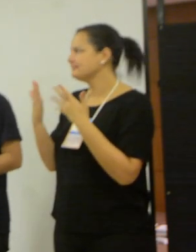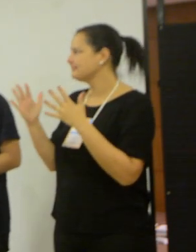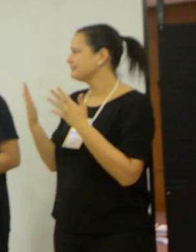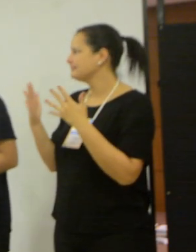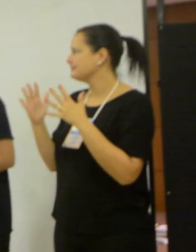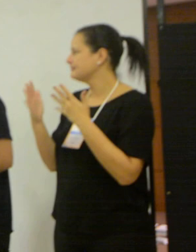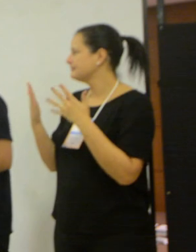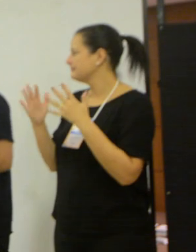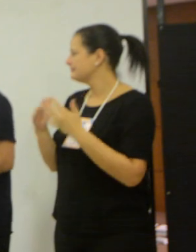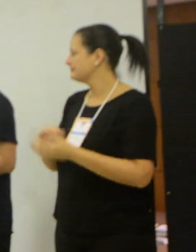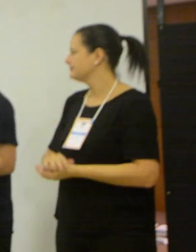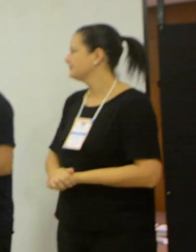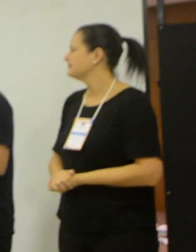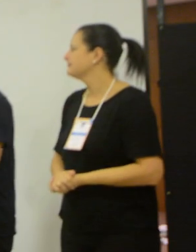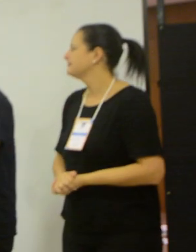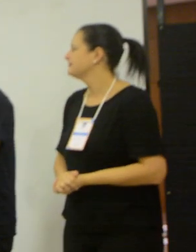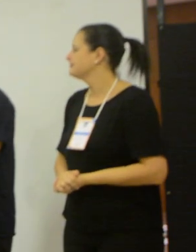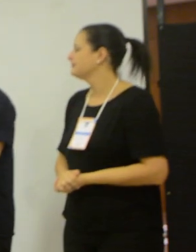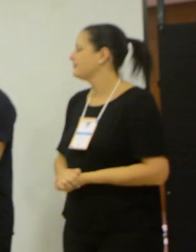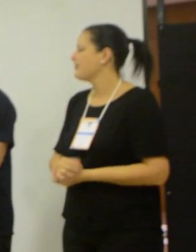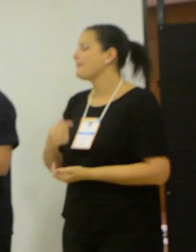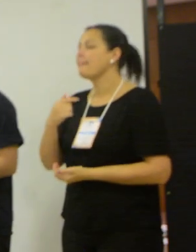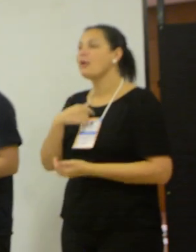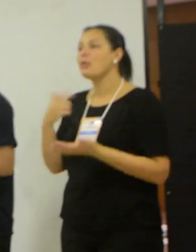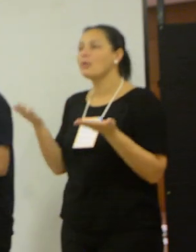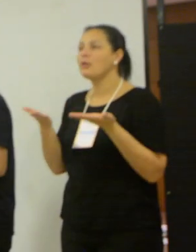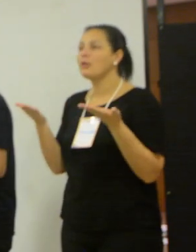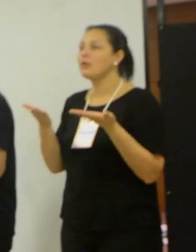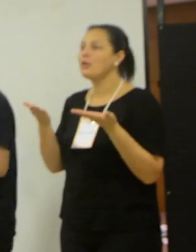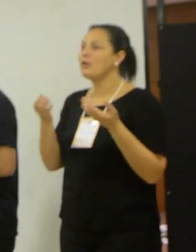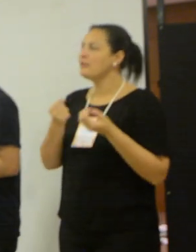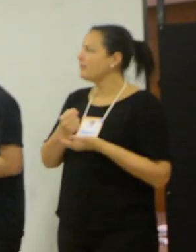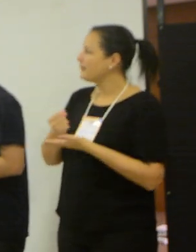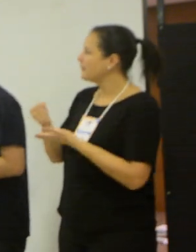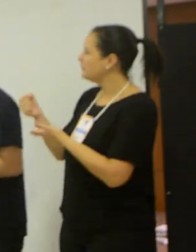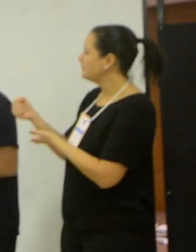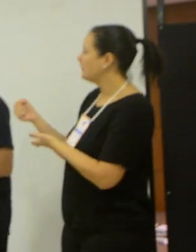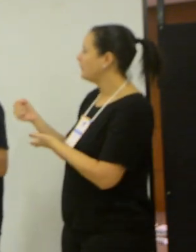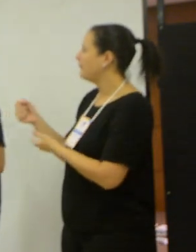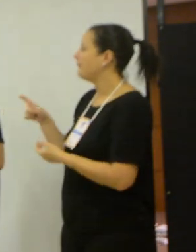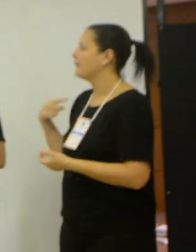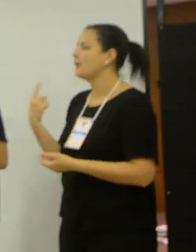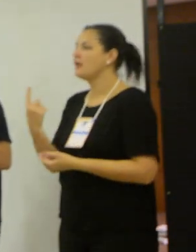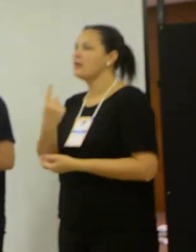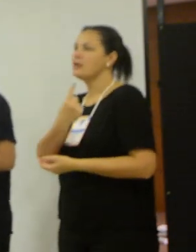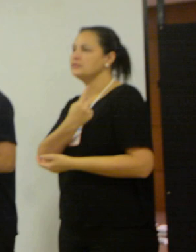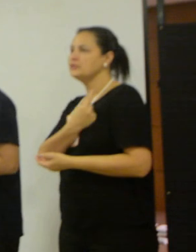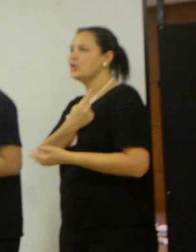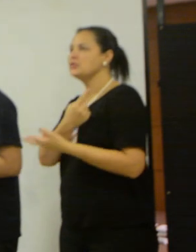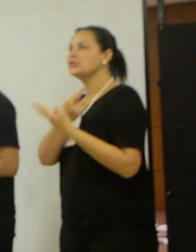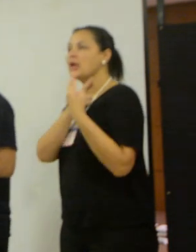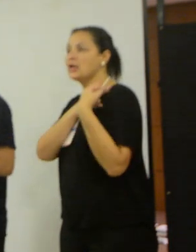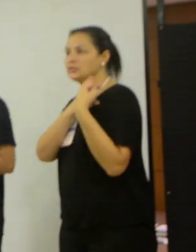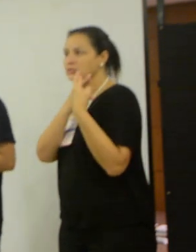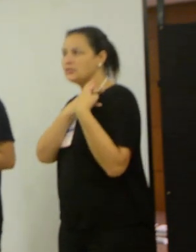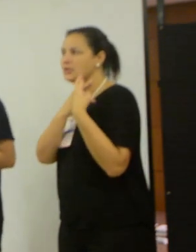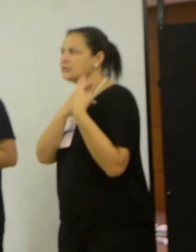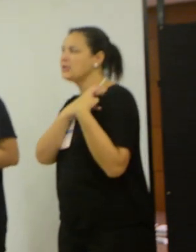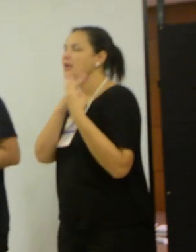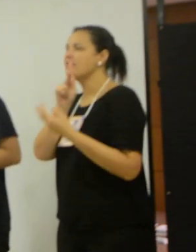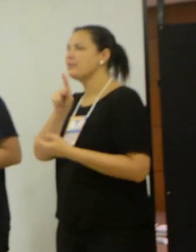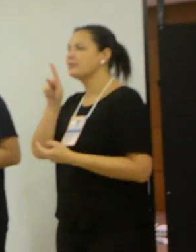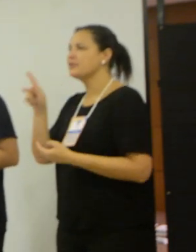aqui. Bom, eu vou passar a palavra para a facilitadora-chefe do nosso projeto, a professora